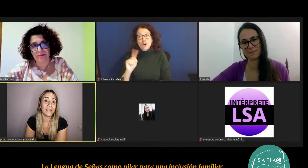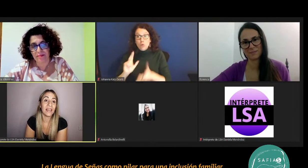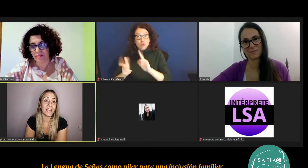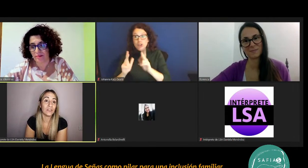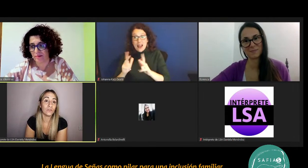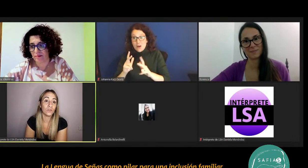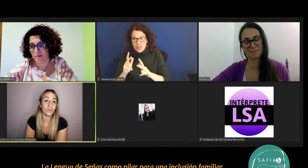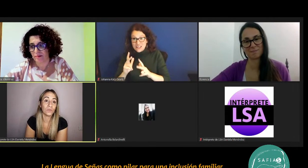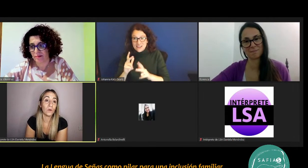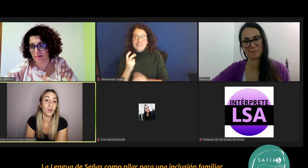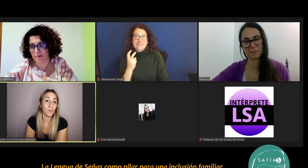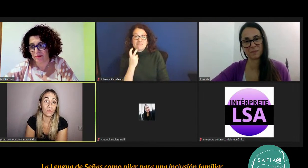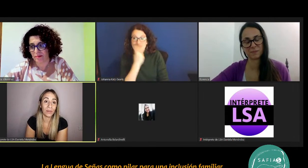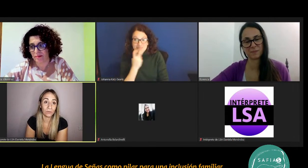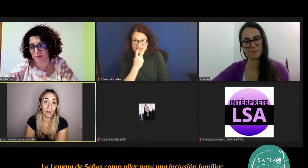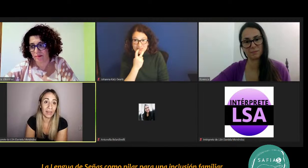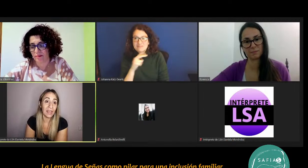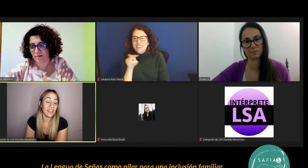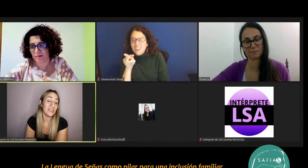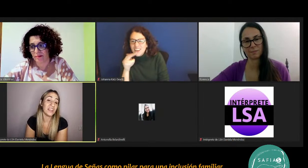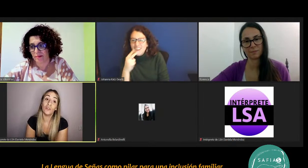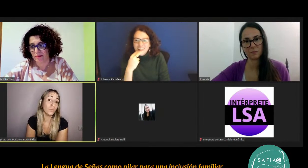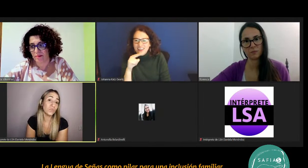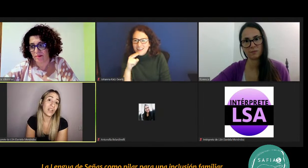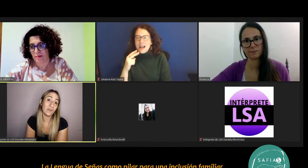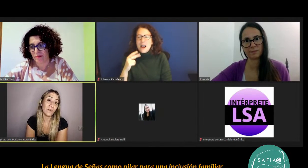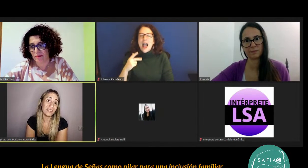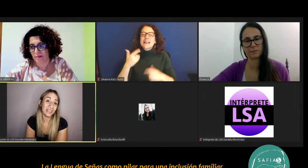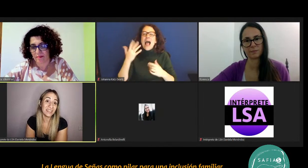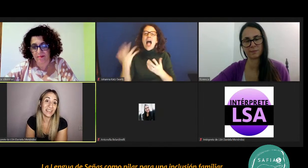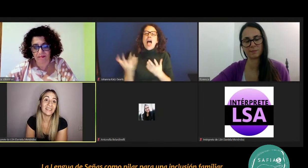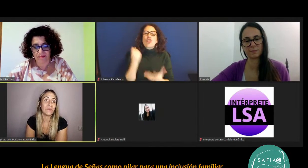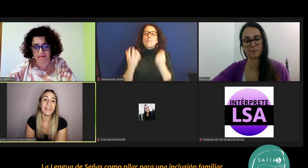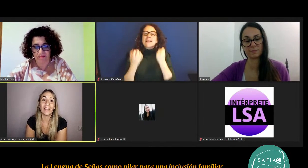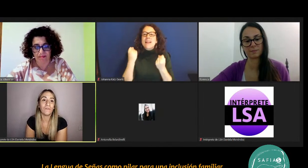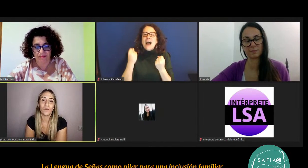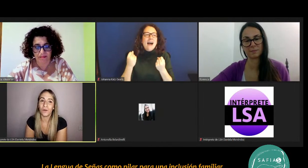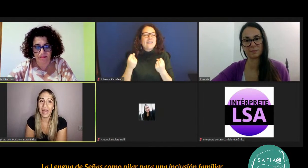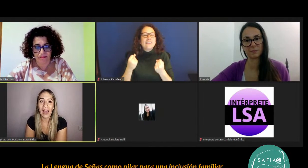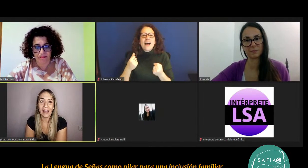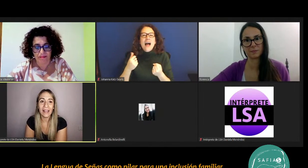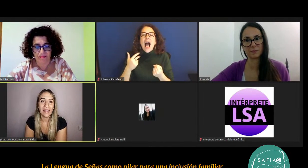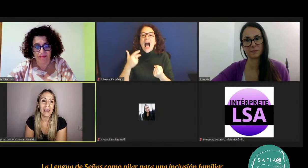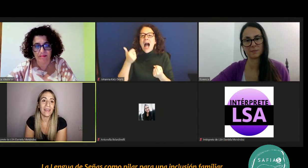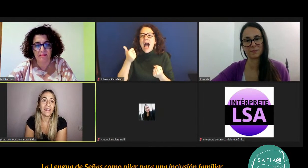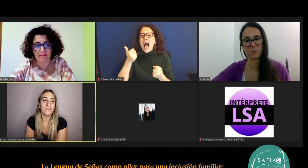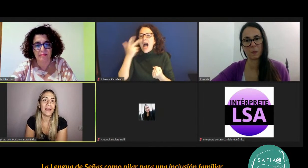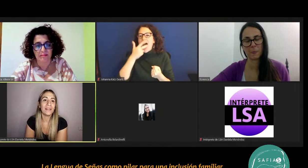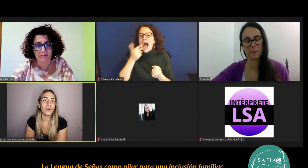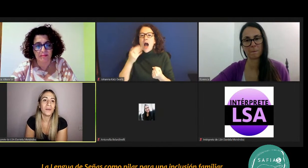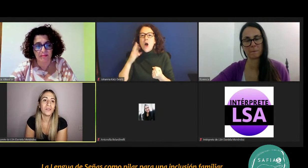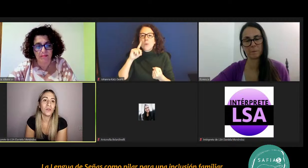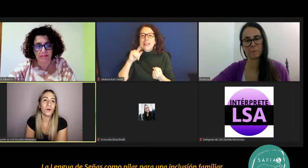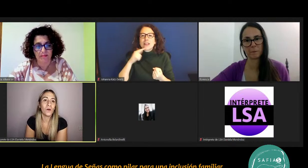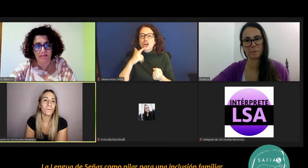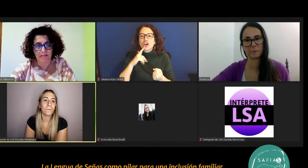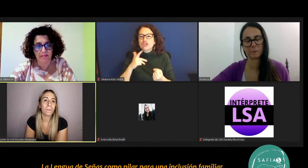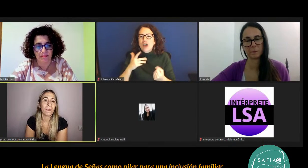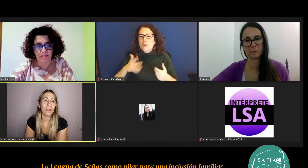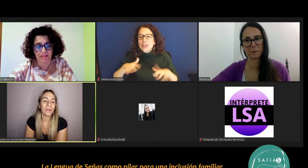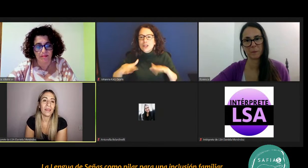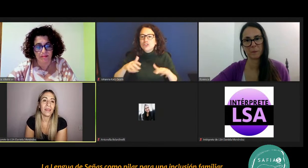lengua de señas que nosotros usamos como lengua natural, y quienes no usan la lengua de señas se manejan de forma oral, y van